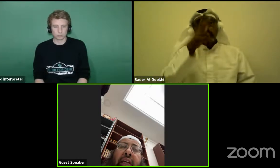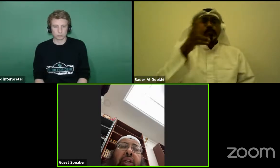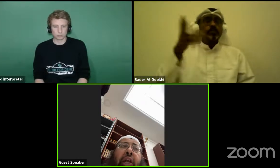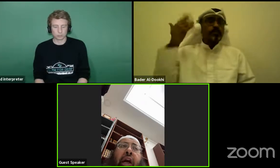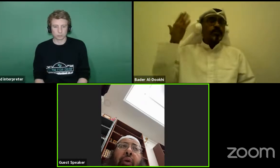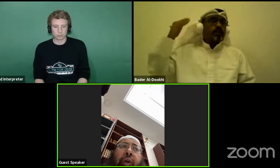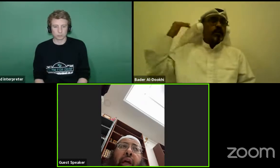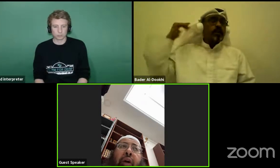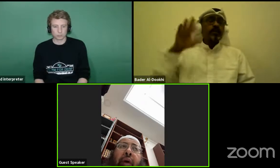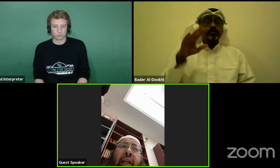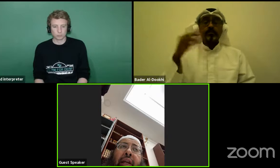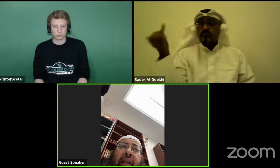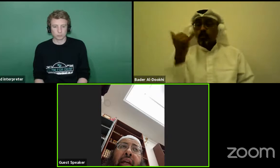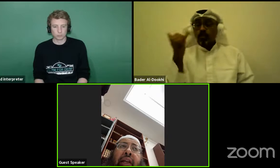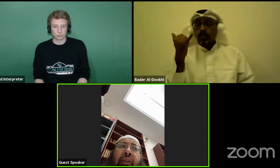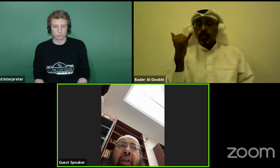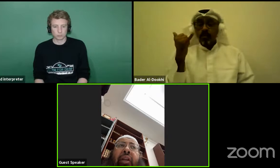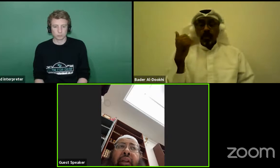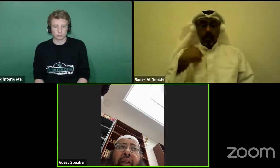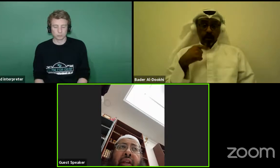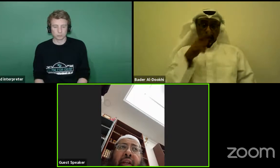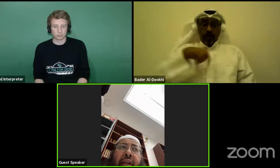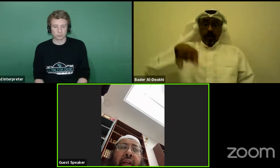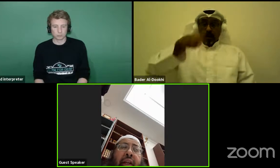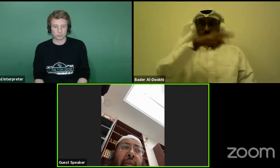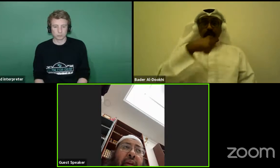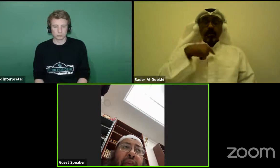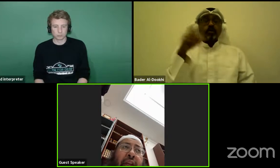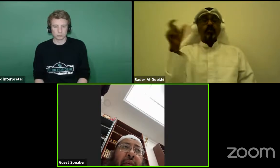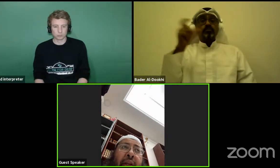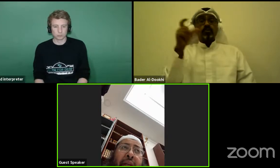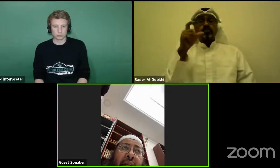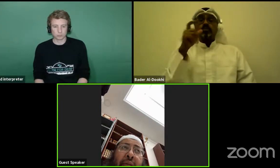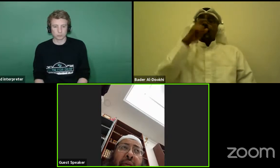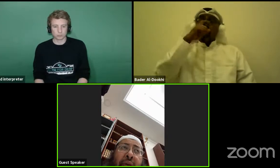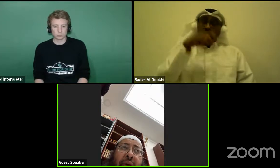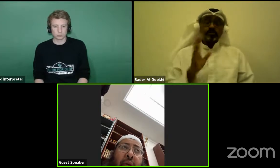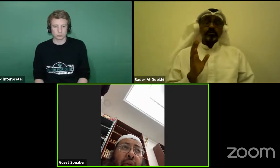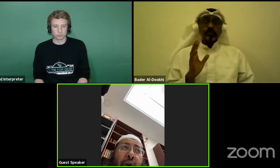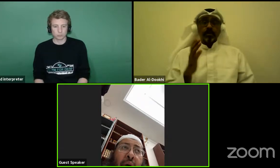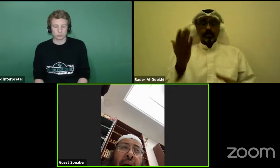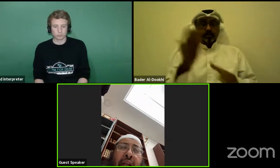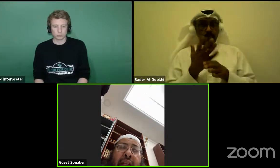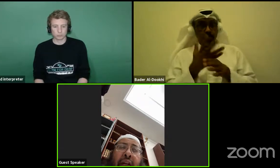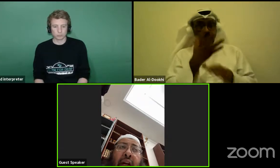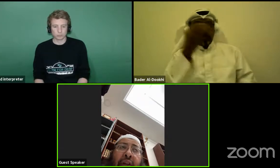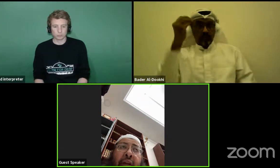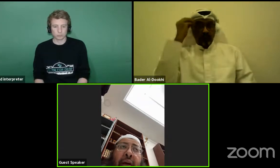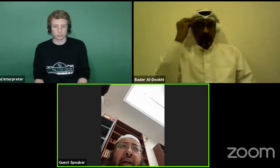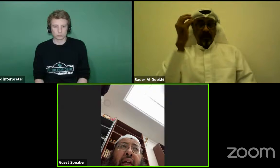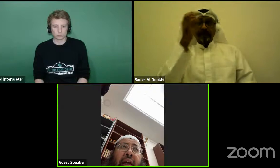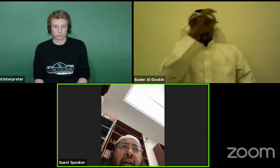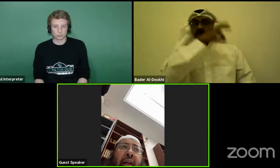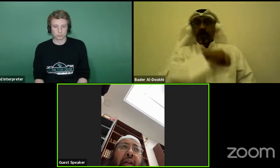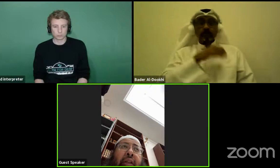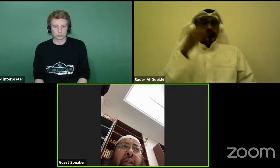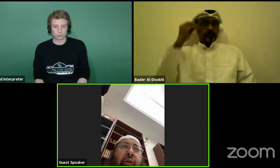ولأهميته شرعه الله علينا أيضا لما فيه من حكم وفوائد